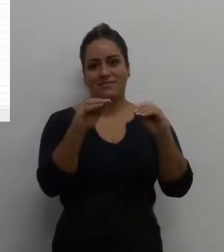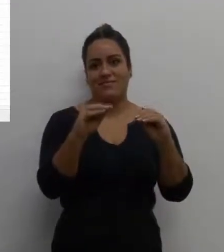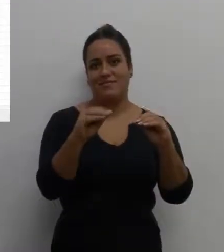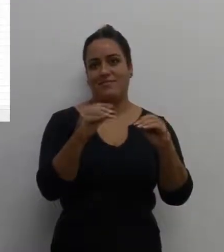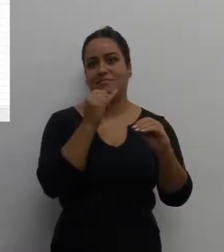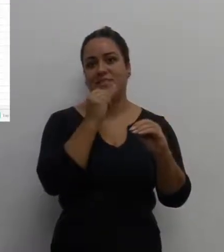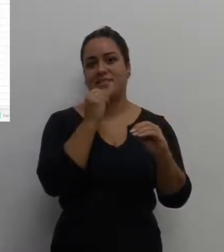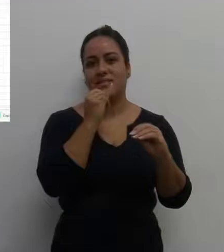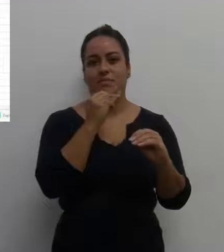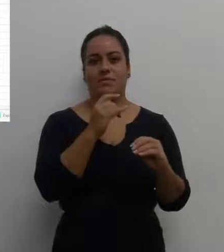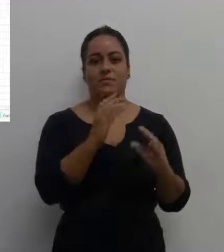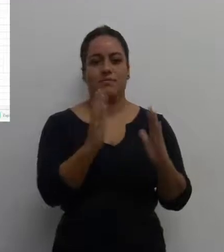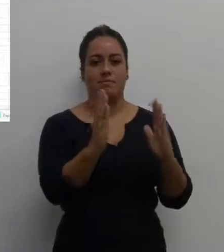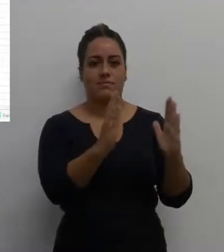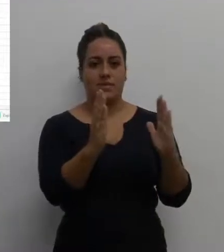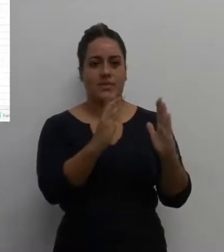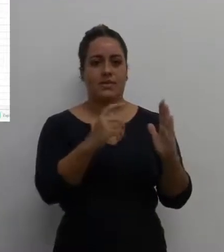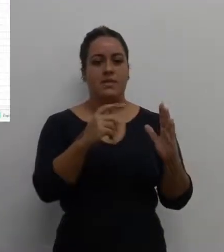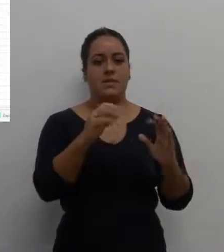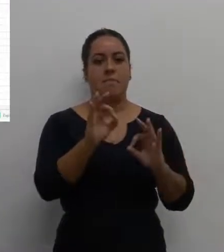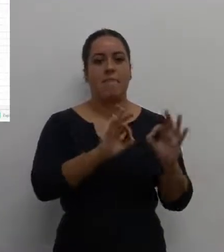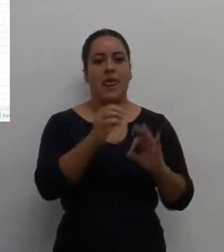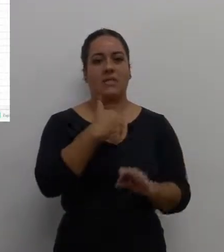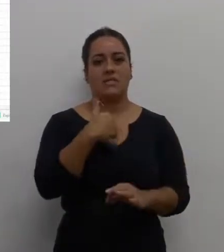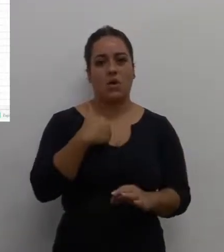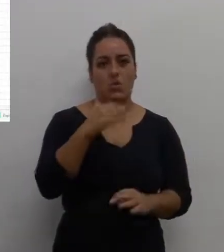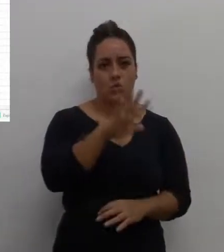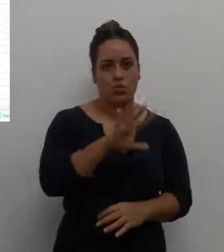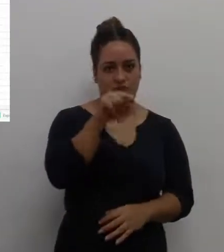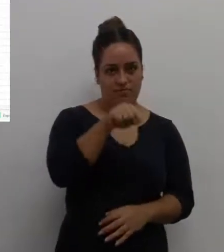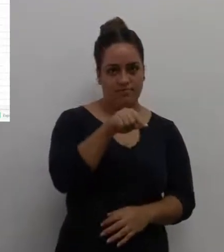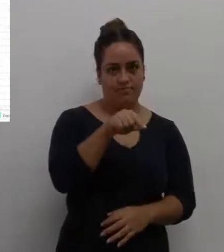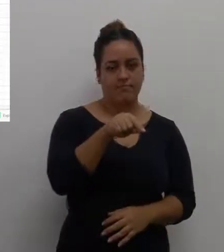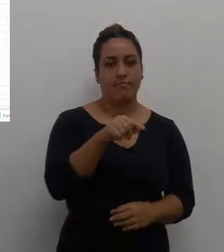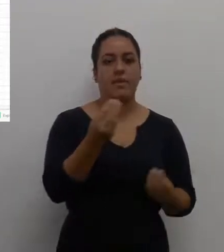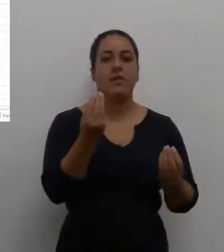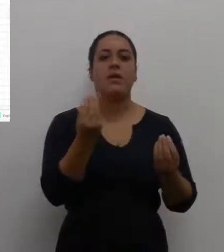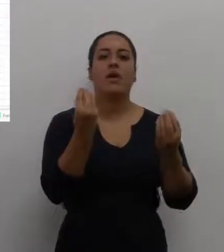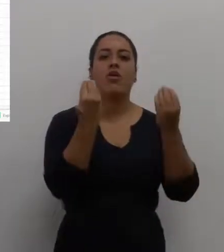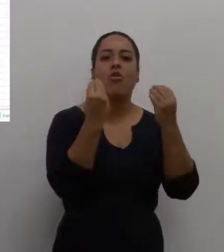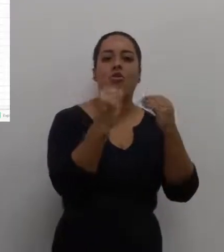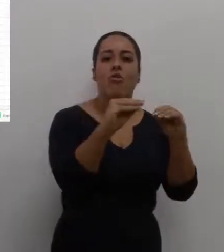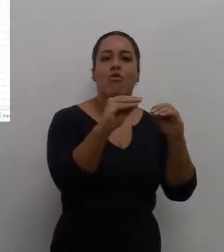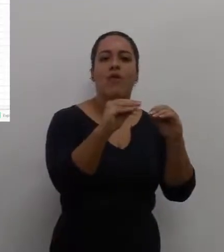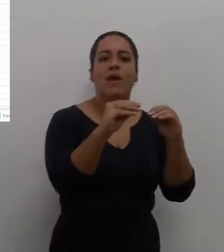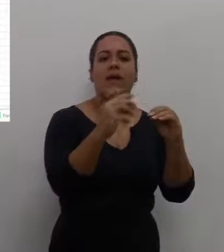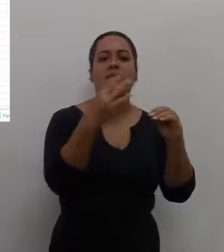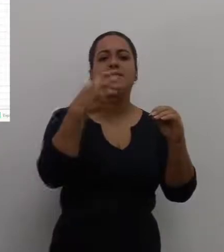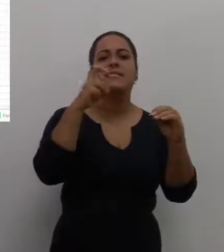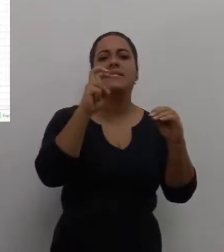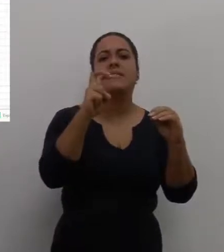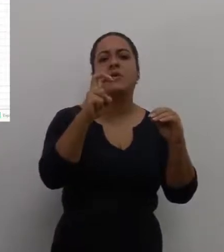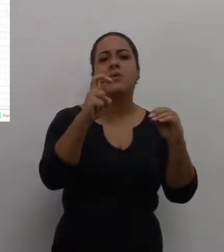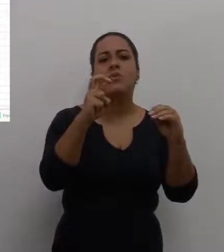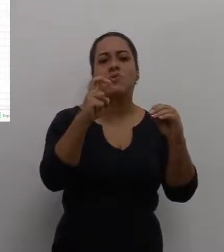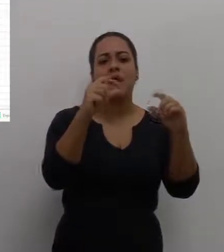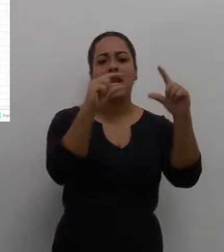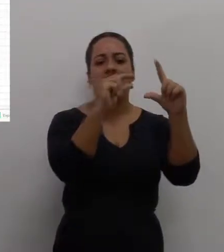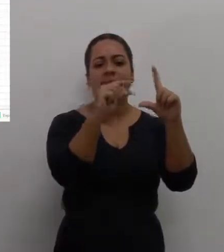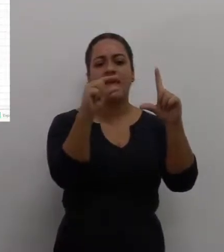aqui, ó, entre alimentação e plano de saúde, nessa região, inserir mais 5 linhas.